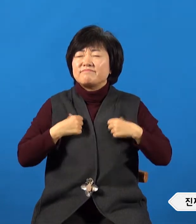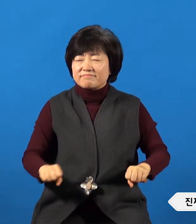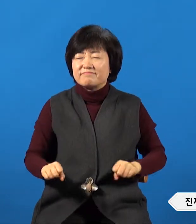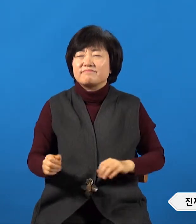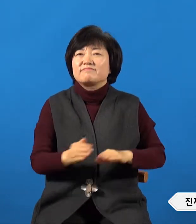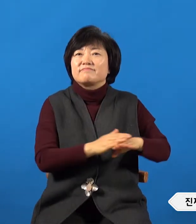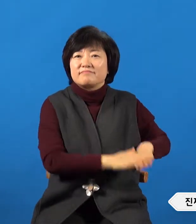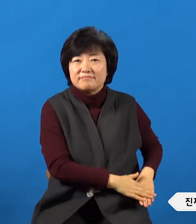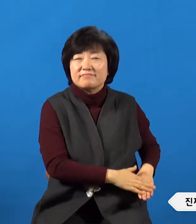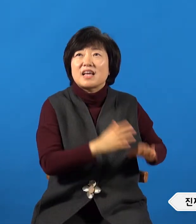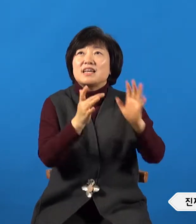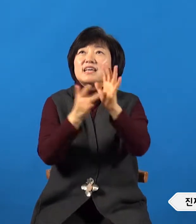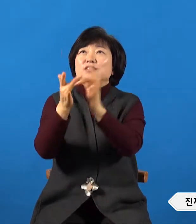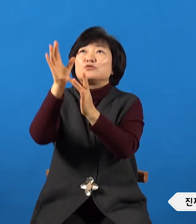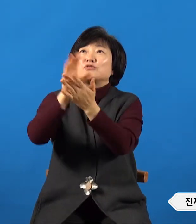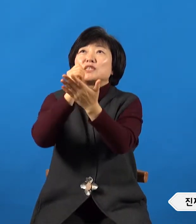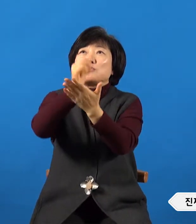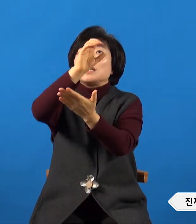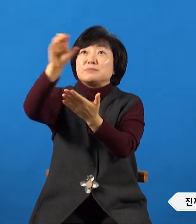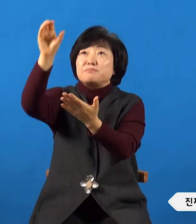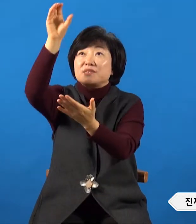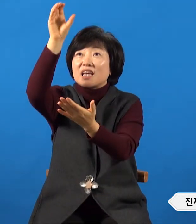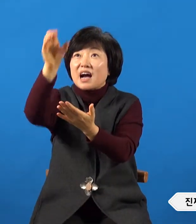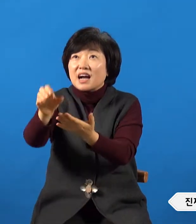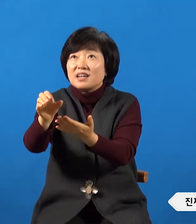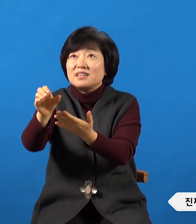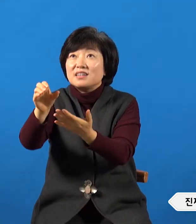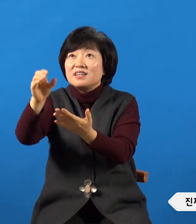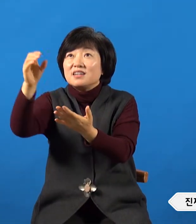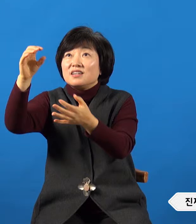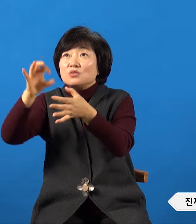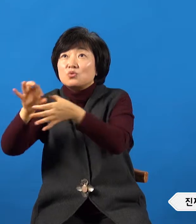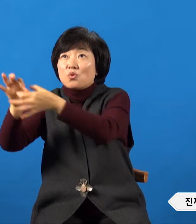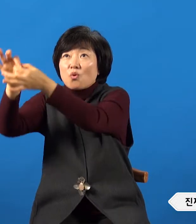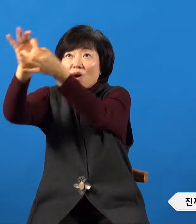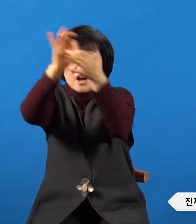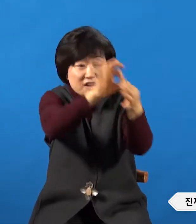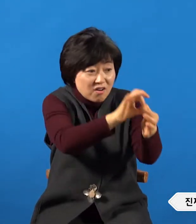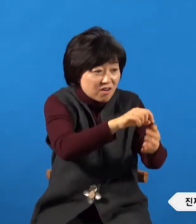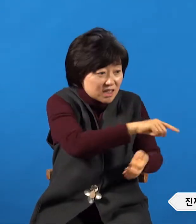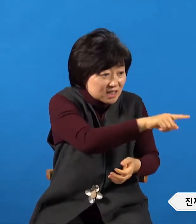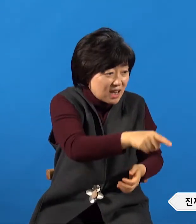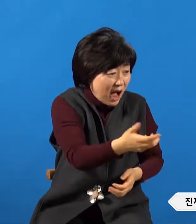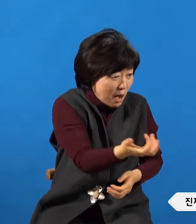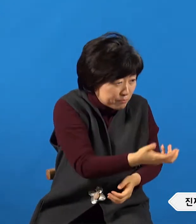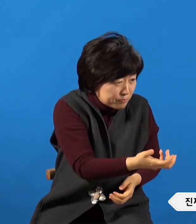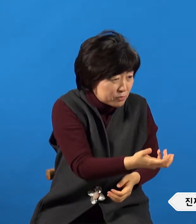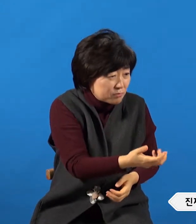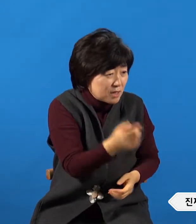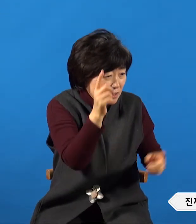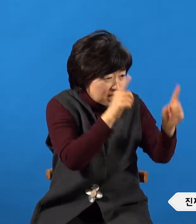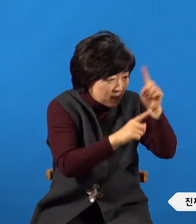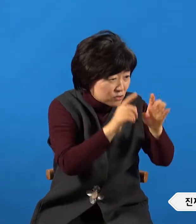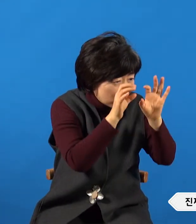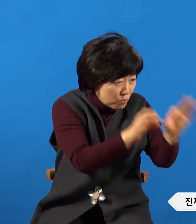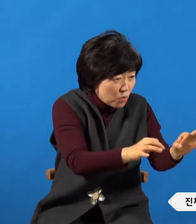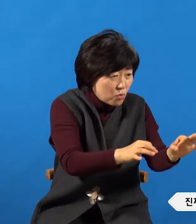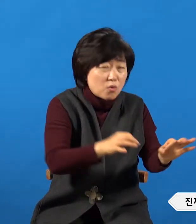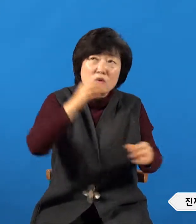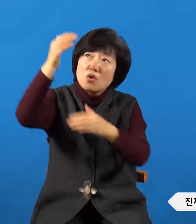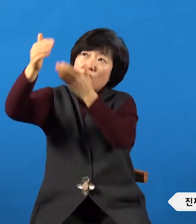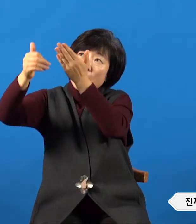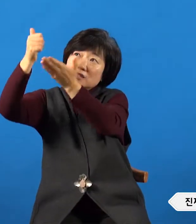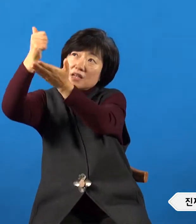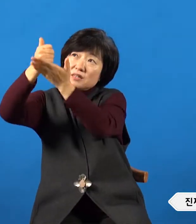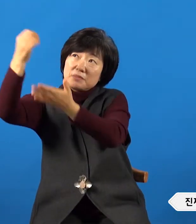수 있습니다. 예수 그리스도의 십자가를 통해서 그들을 봅니다. 그들의 아픔과 상처를 봅니다. 그들을 향한 하나님의 마음을 봅니다.